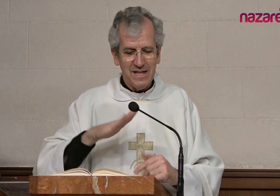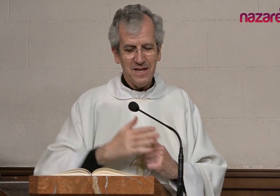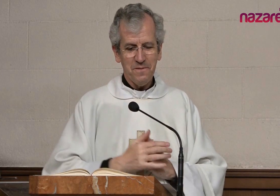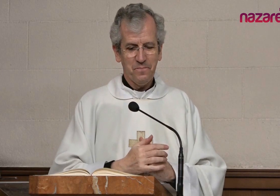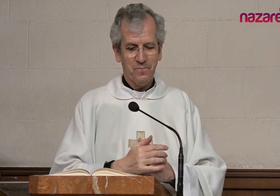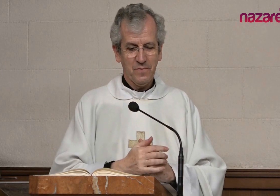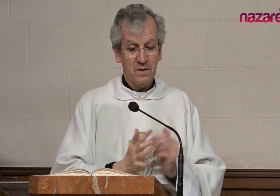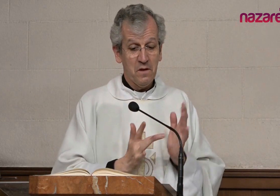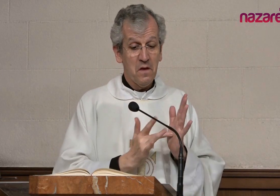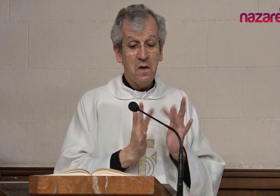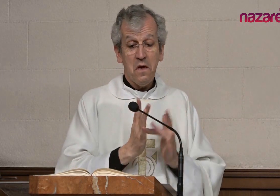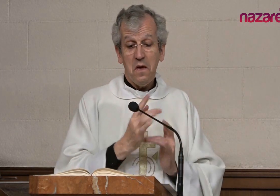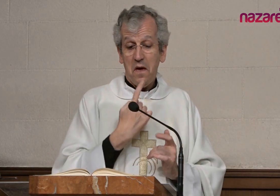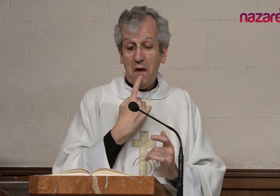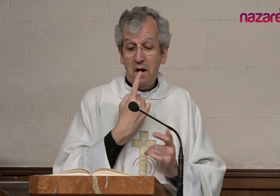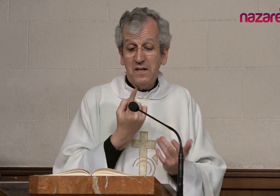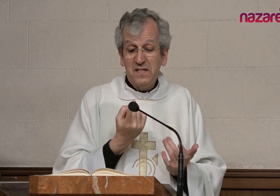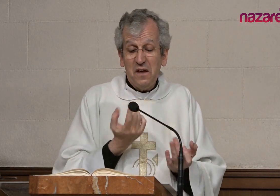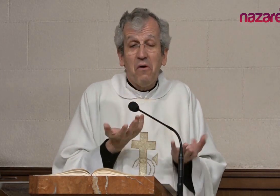allí? Él les dijo: